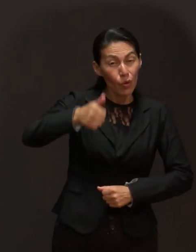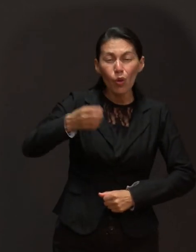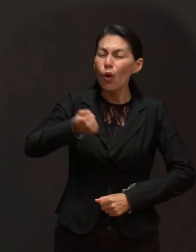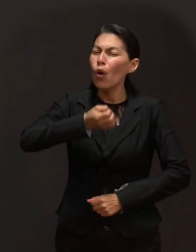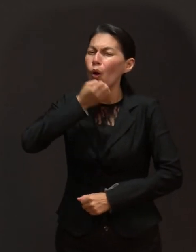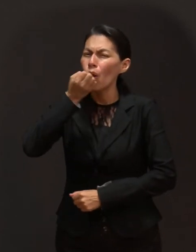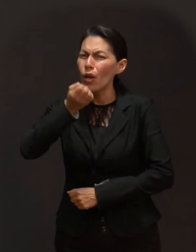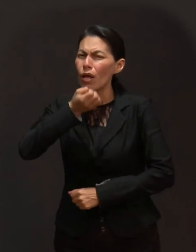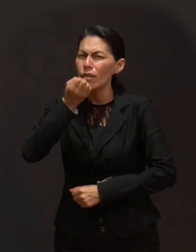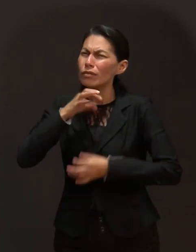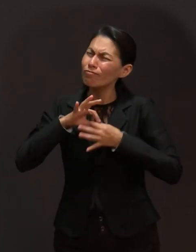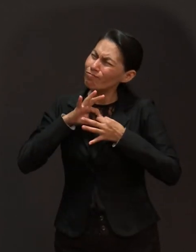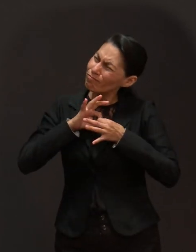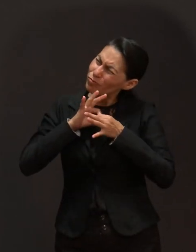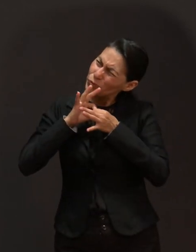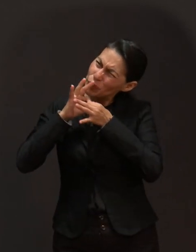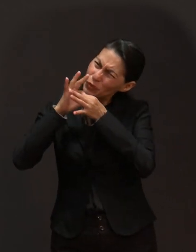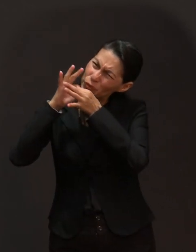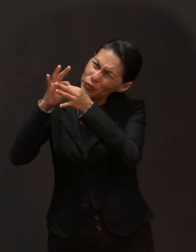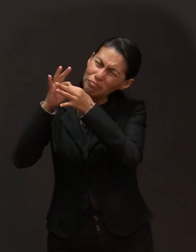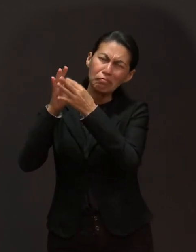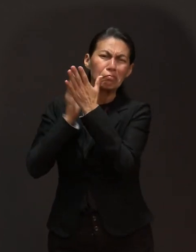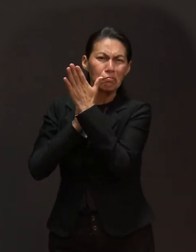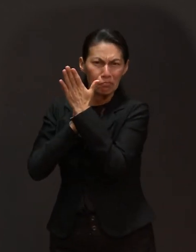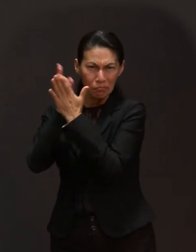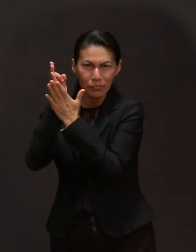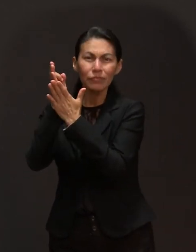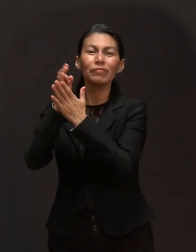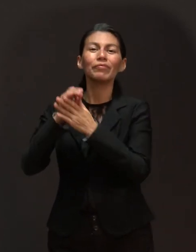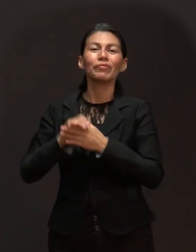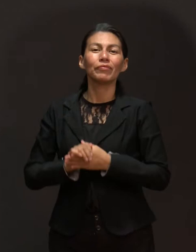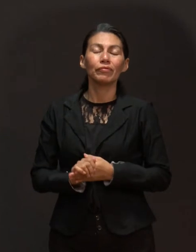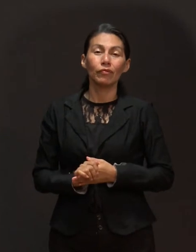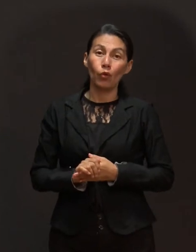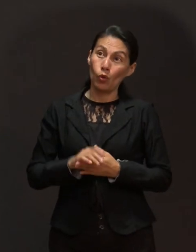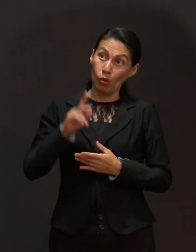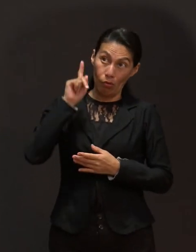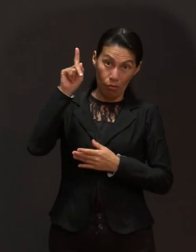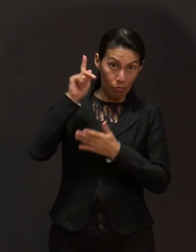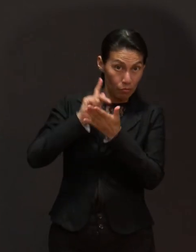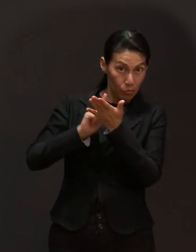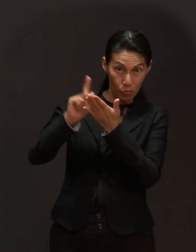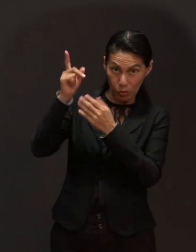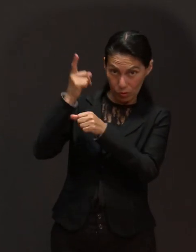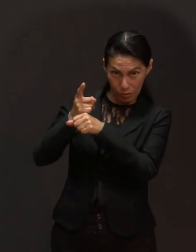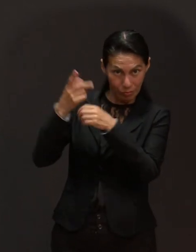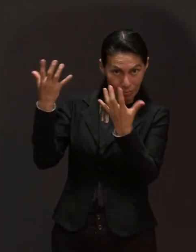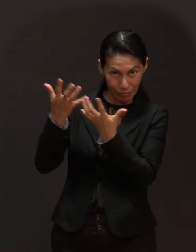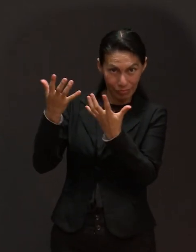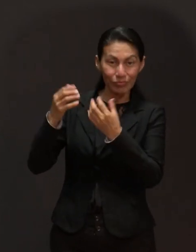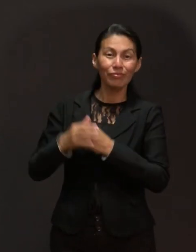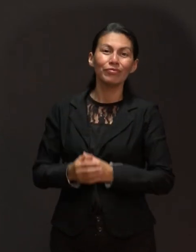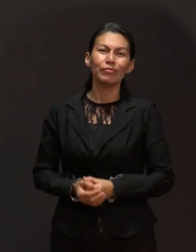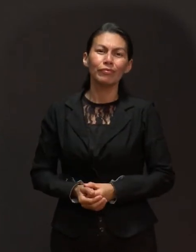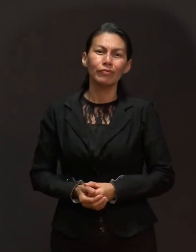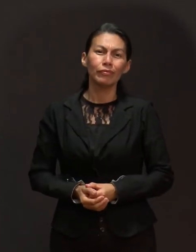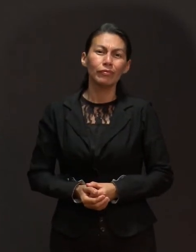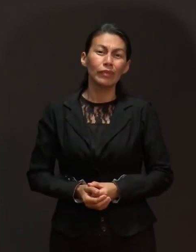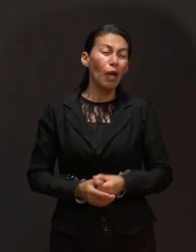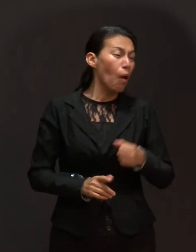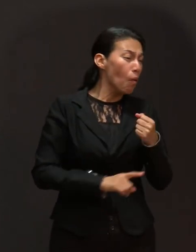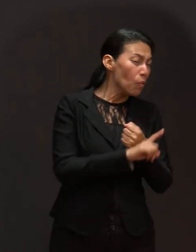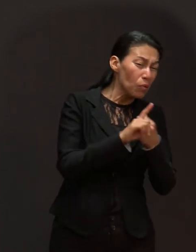en oración es mantenernos firmes, perseverantes bajo la voluntad de Dios.